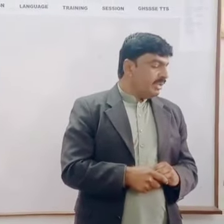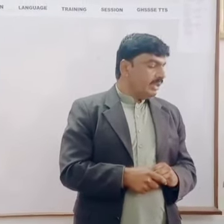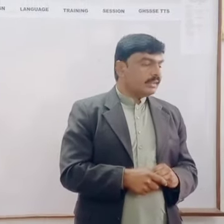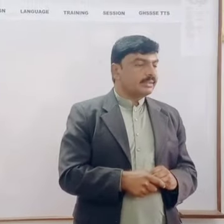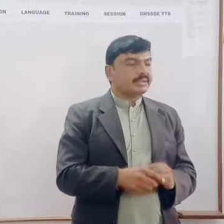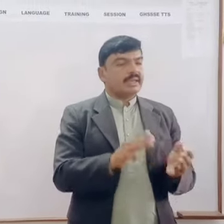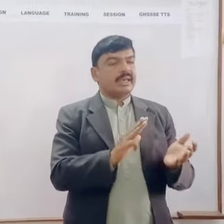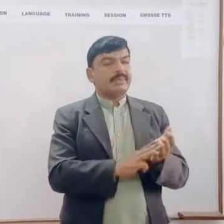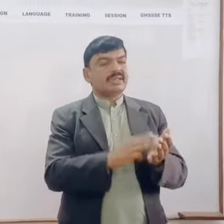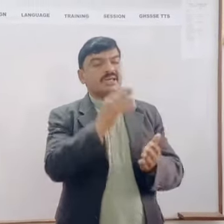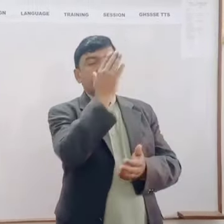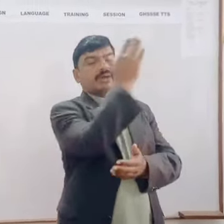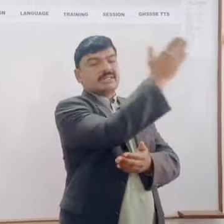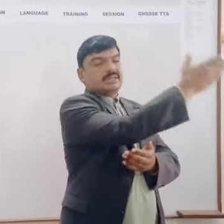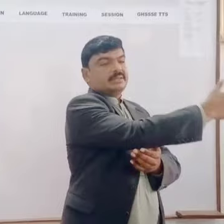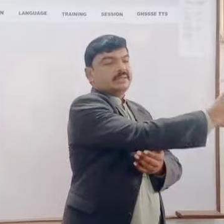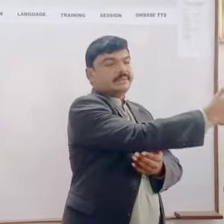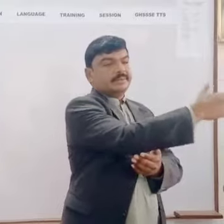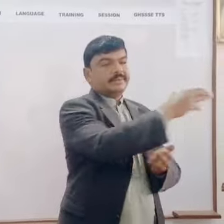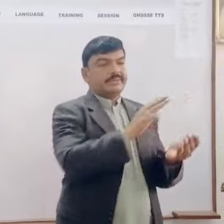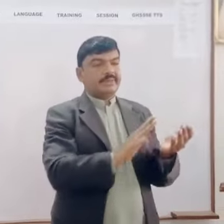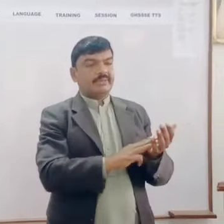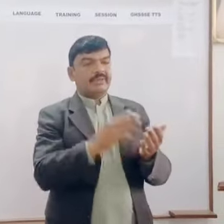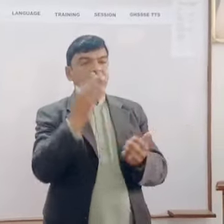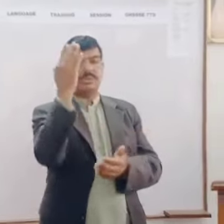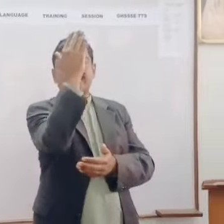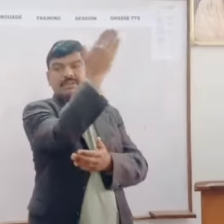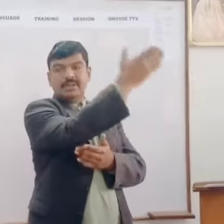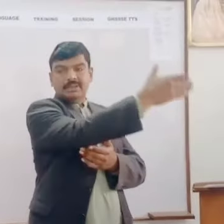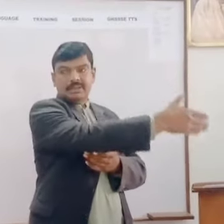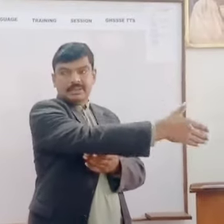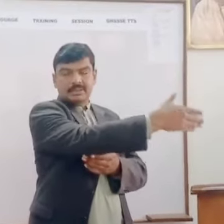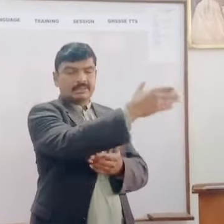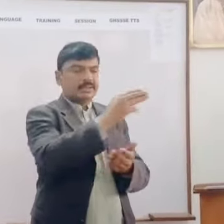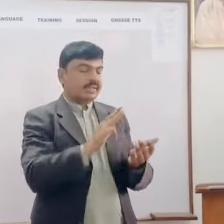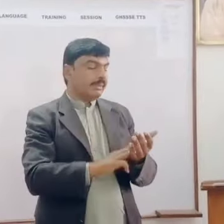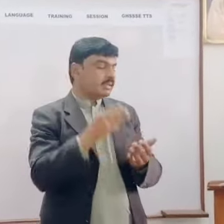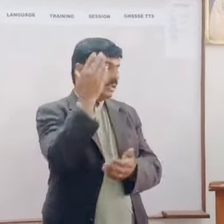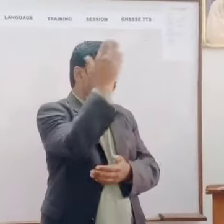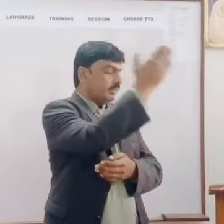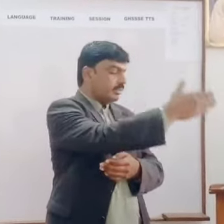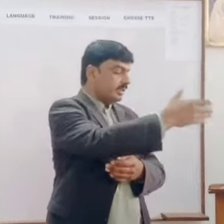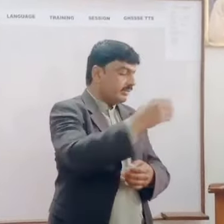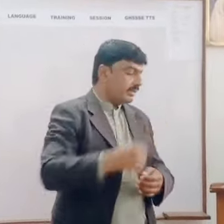मील, एम के साथ फासला, एम से किलोमीटर वाला मील नहीं होता ना, एम के साथ वो पूरा